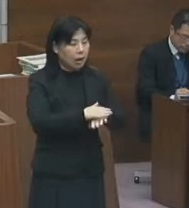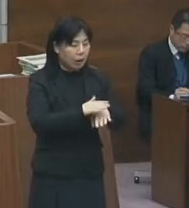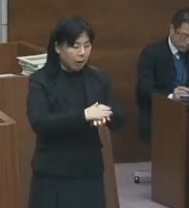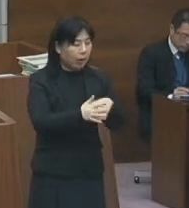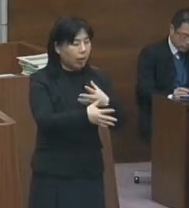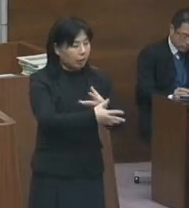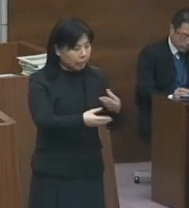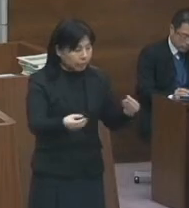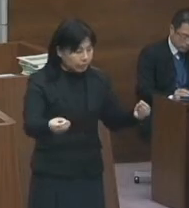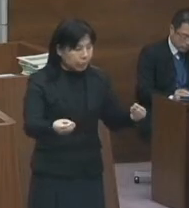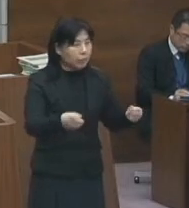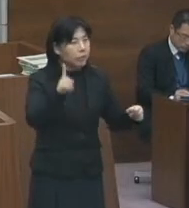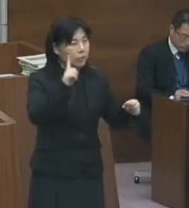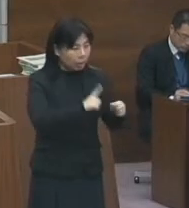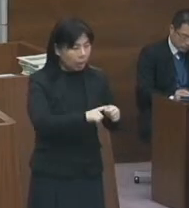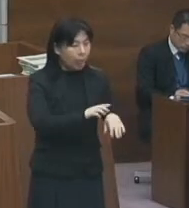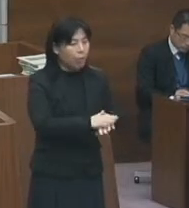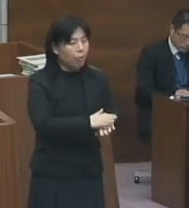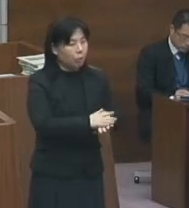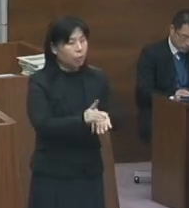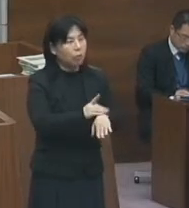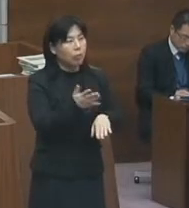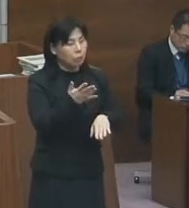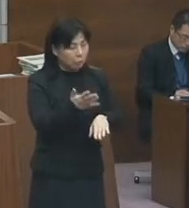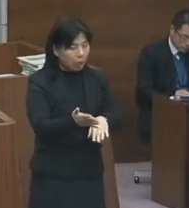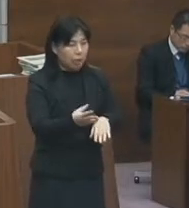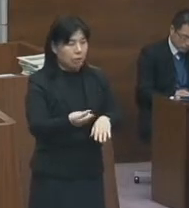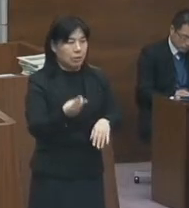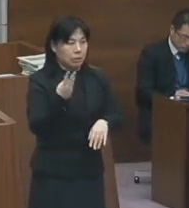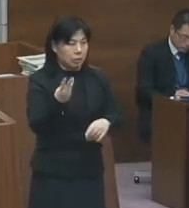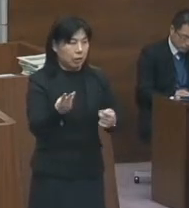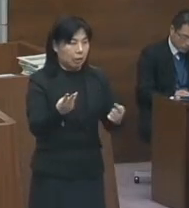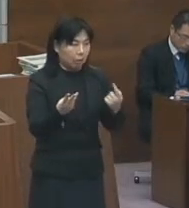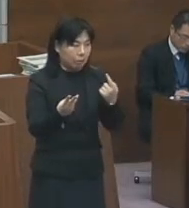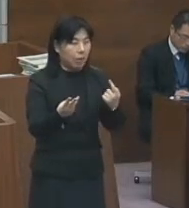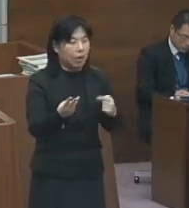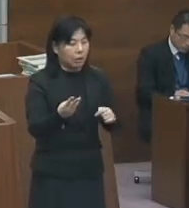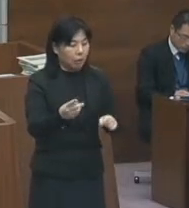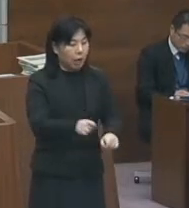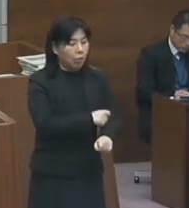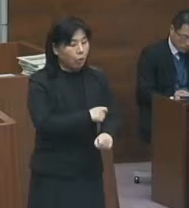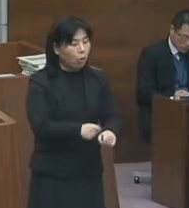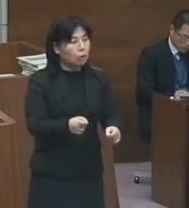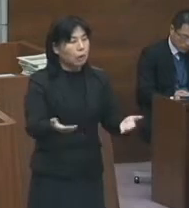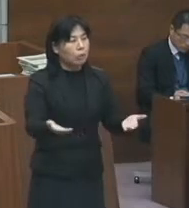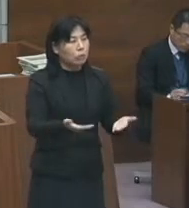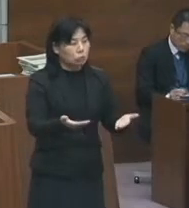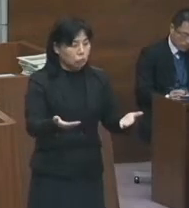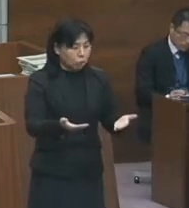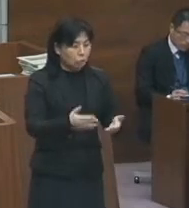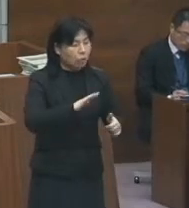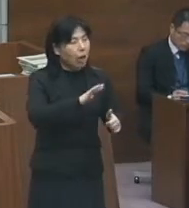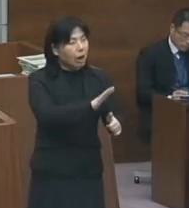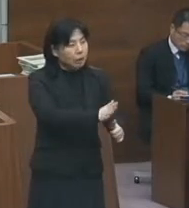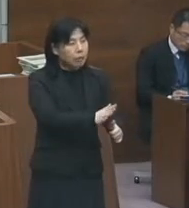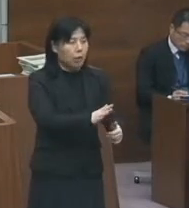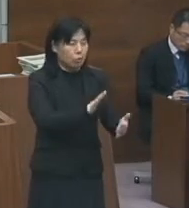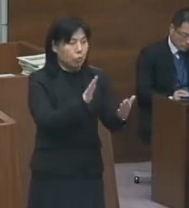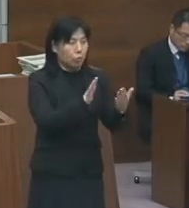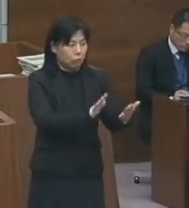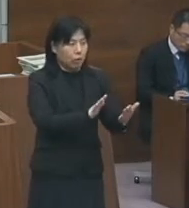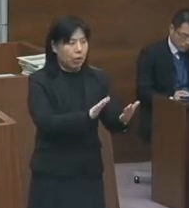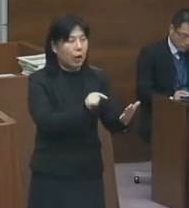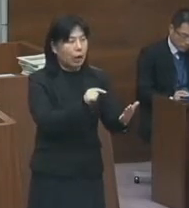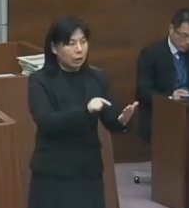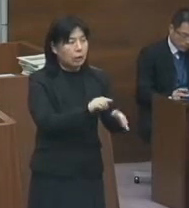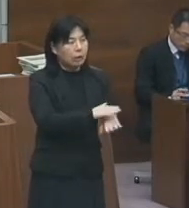みの今後の進め方について認識を問います。3点目は特別職によるハラスメントへの対策についてお